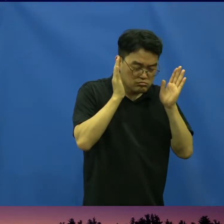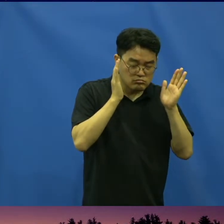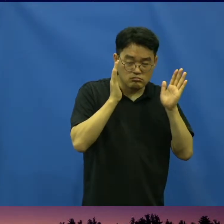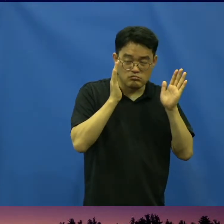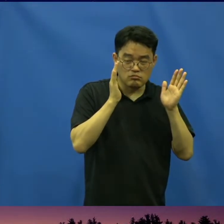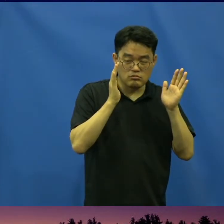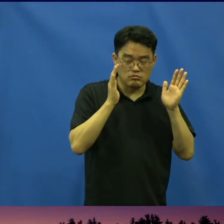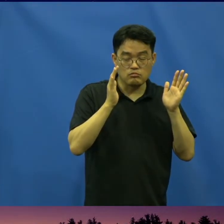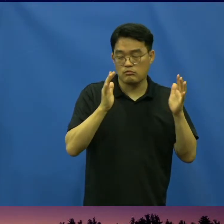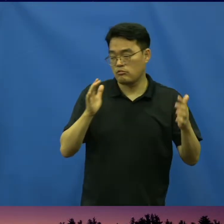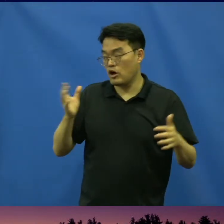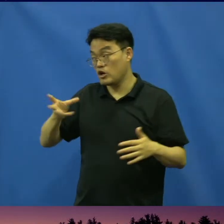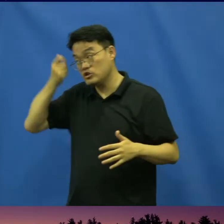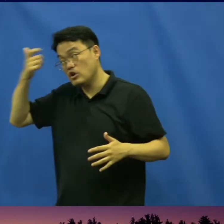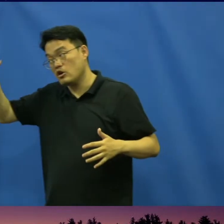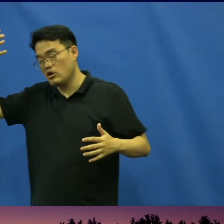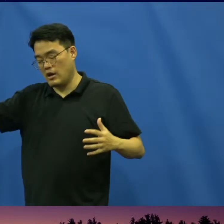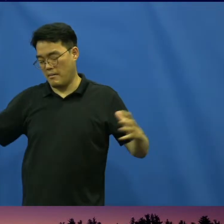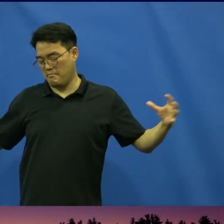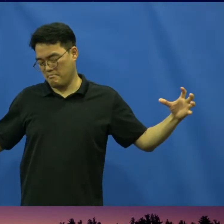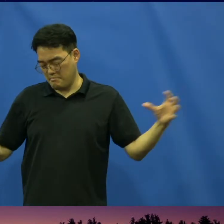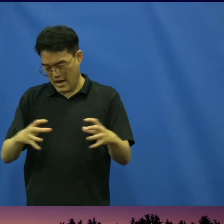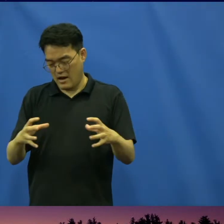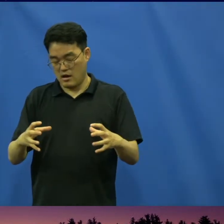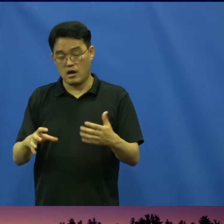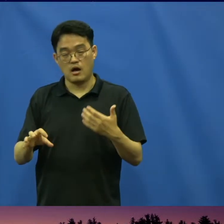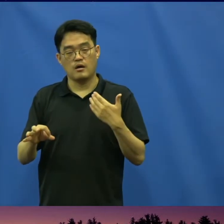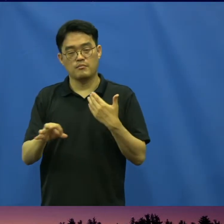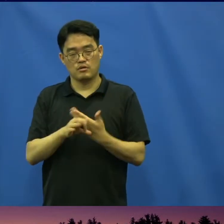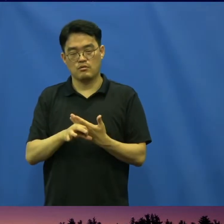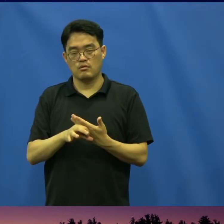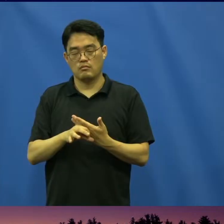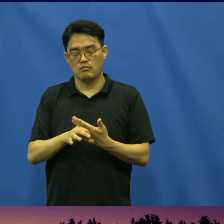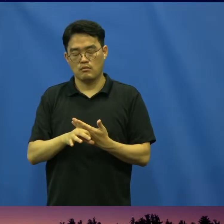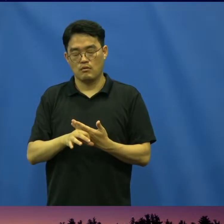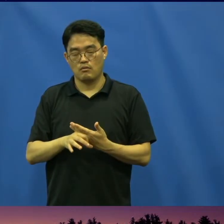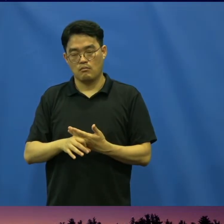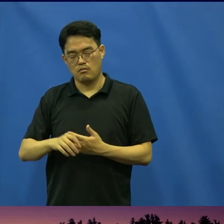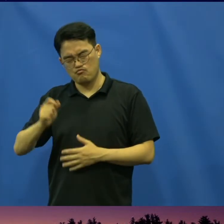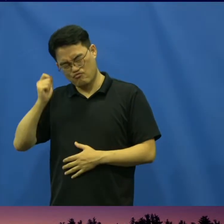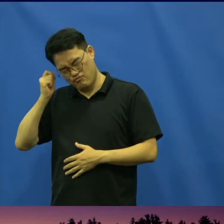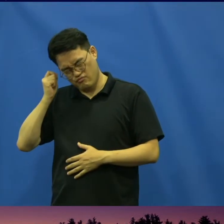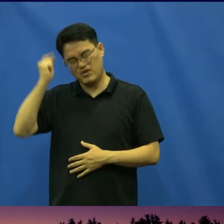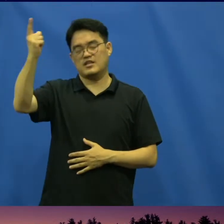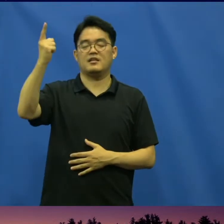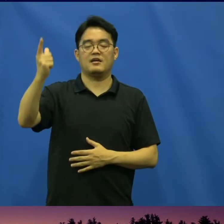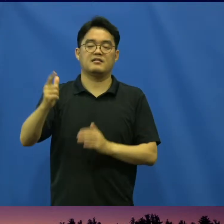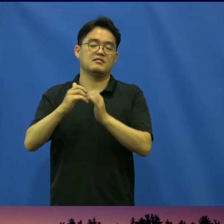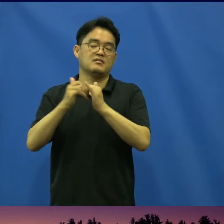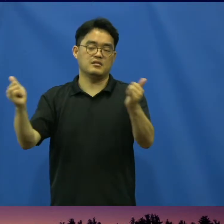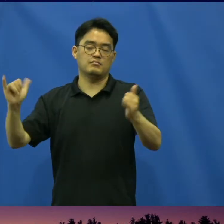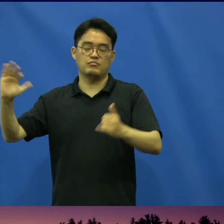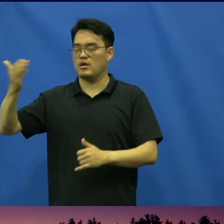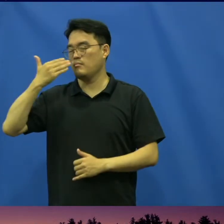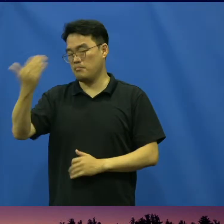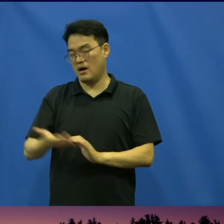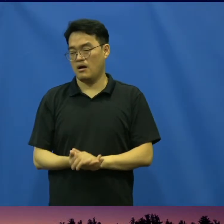성령 충만이 지혜 충만과 만나면요. 기사하는 역사를 놀랍게 하나님을 쓰십니다.